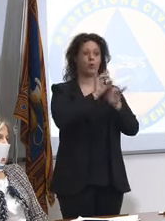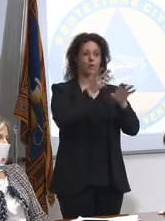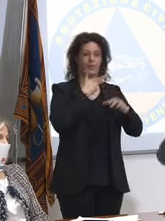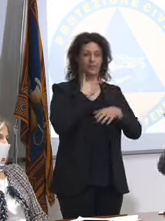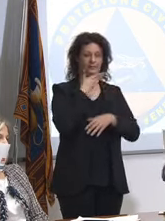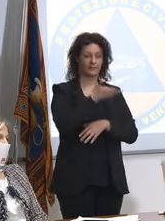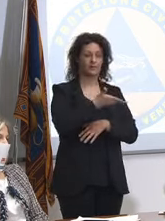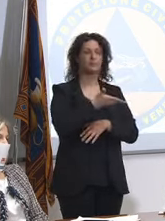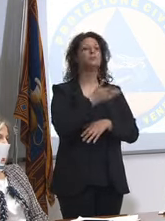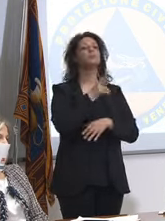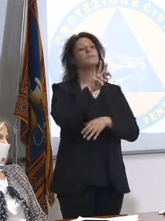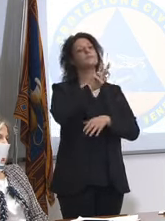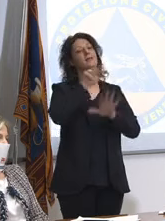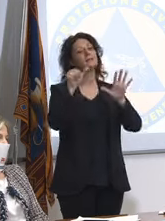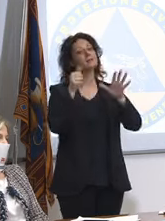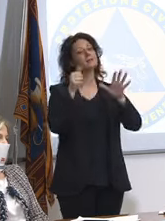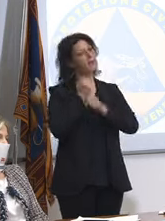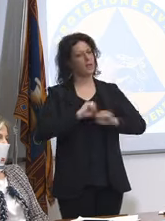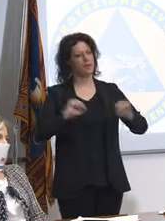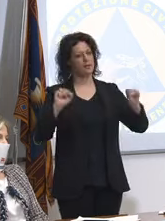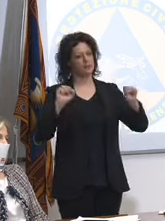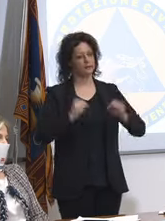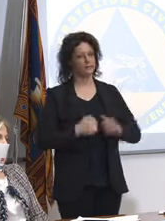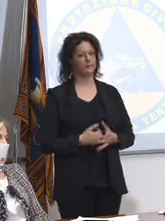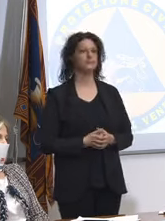I dimessi sono